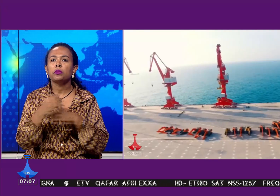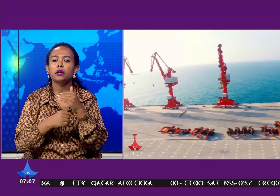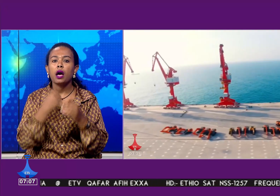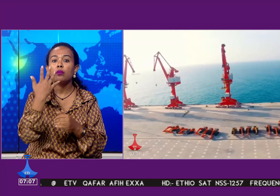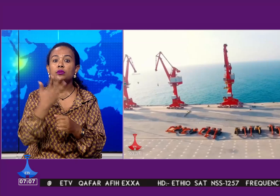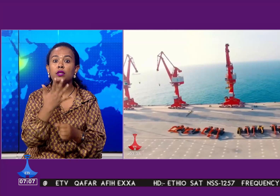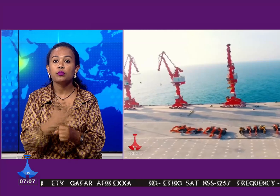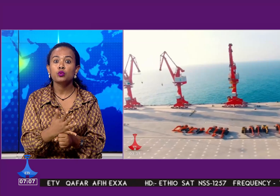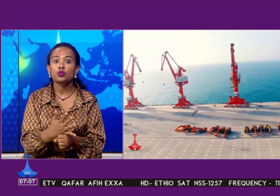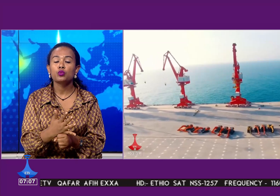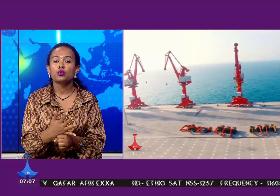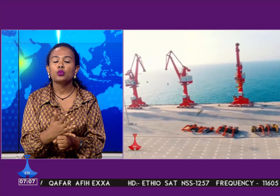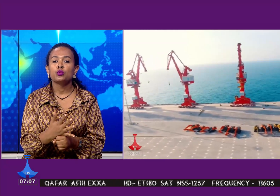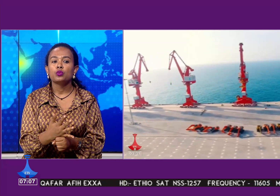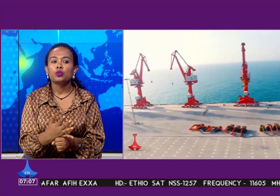ዓመቱ